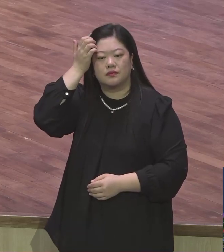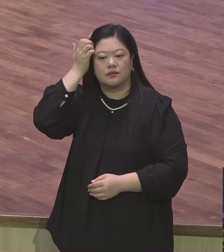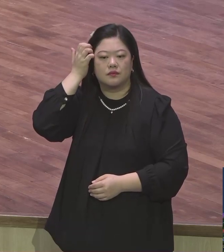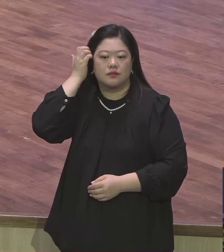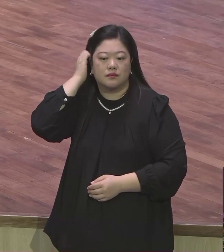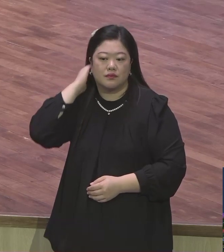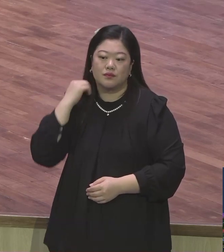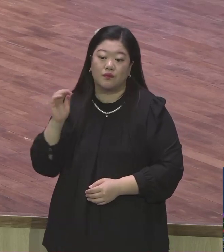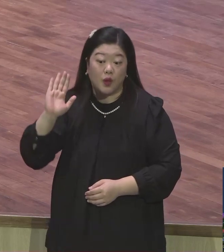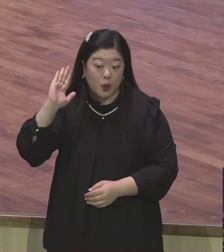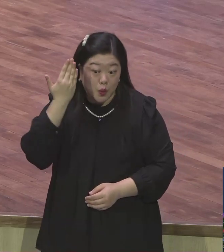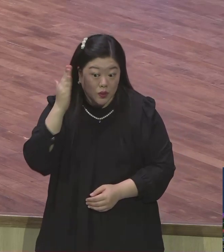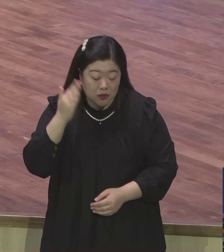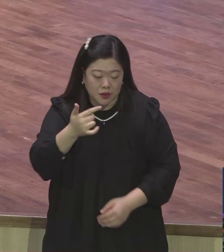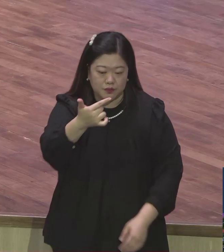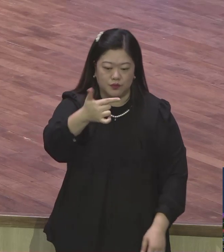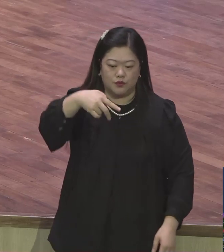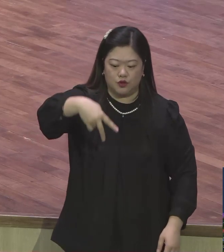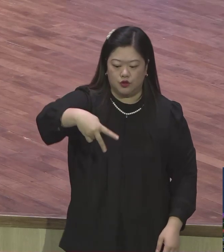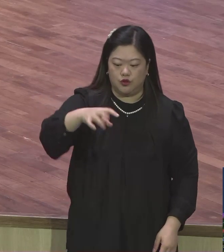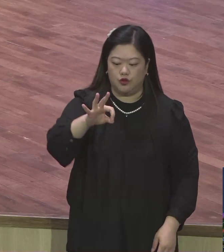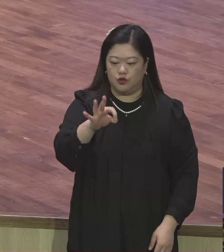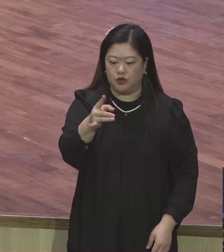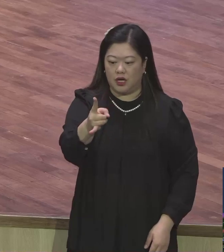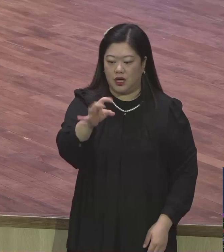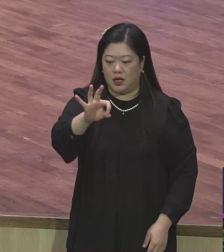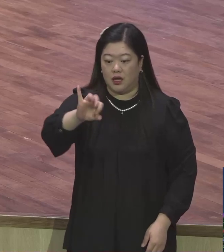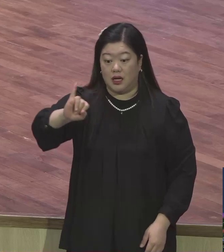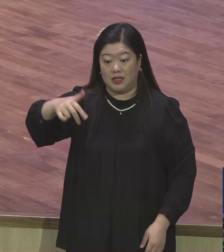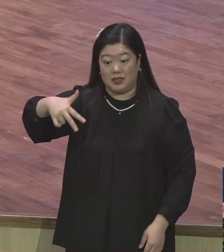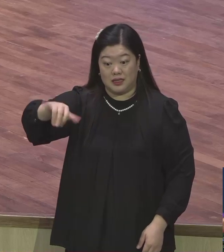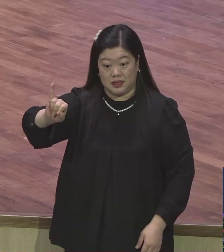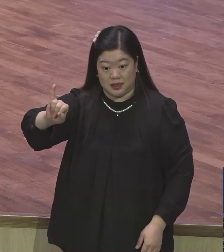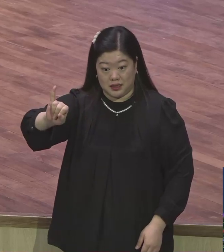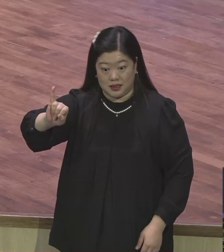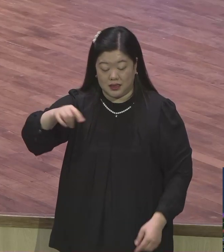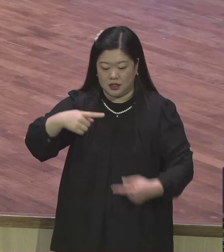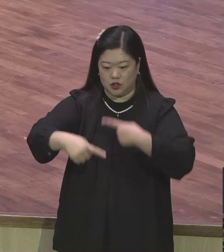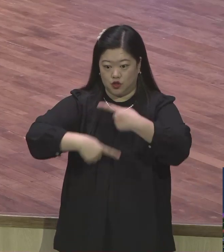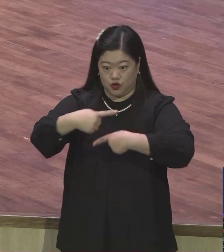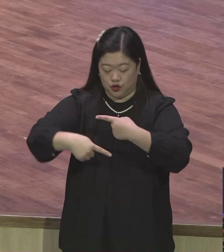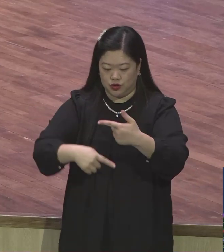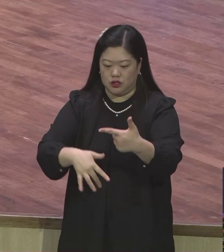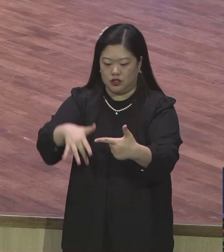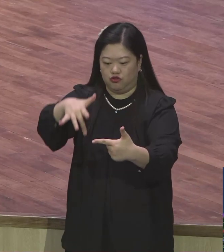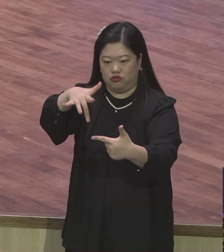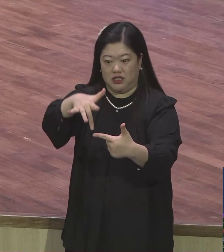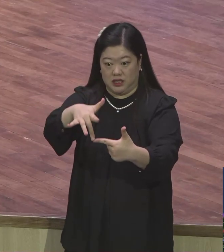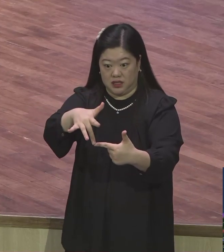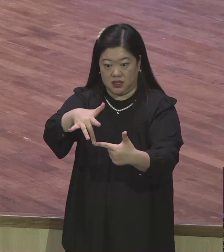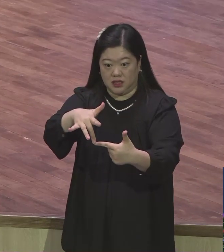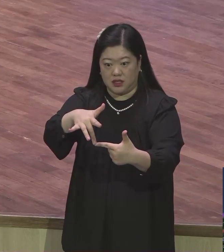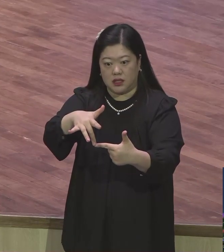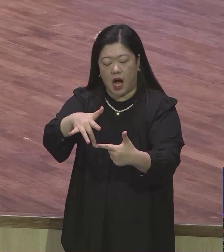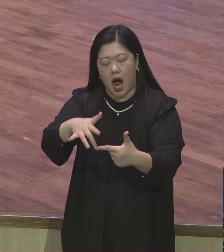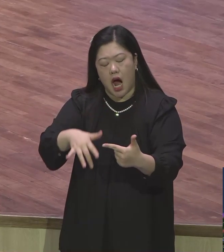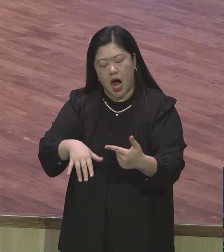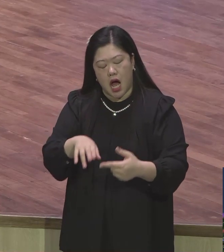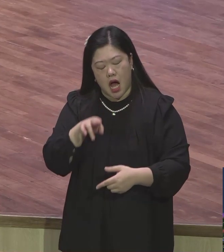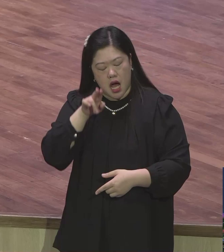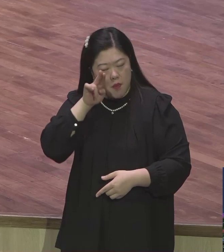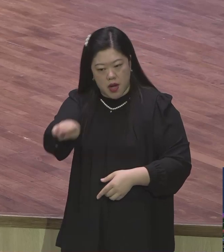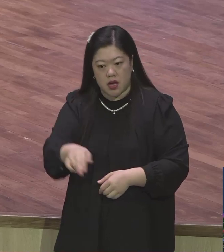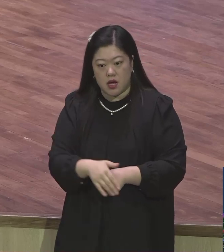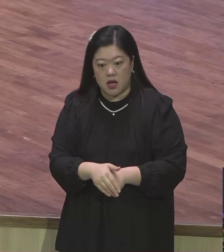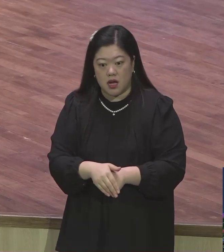지금 뉴에이지가 지금 프리메이션이 전 세계를 장악하고 있는 거 아세요? 아무도 모른다니까 지금. 영적으로 다 잡아가고 있다니까 지금.